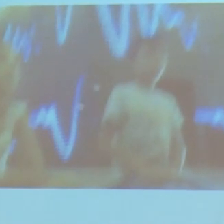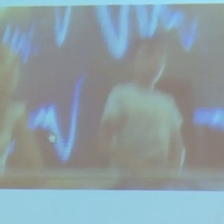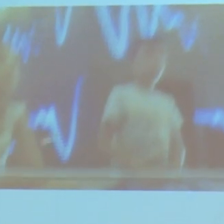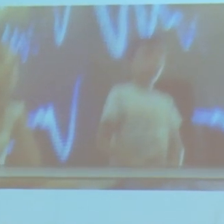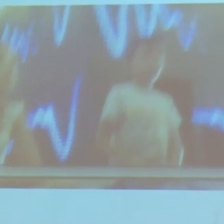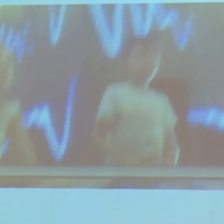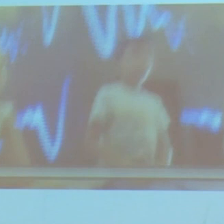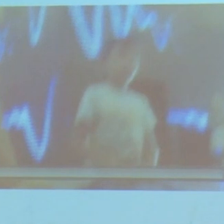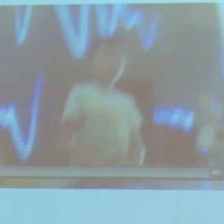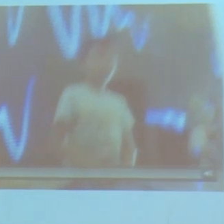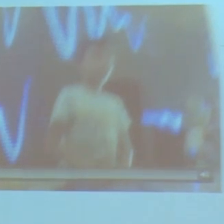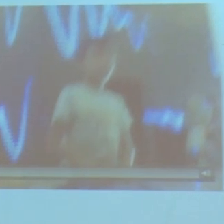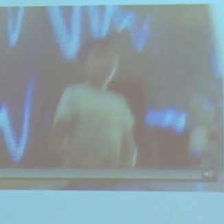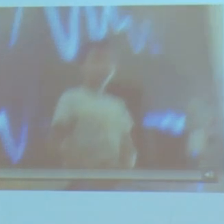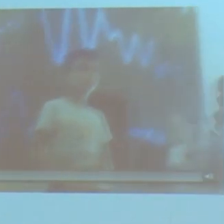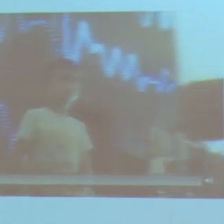Pode apagar um pouco a luz?